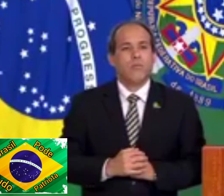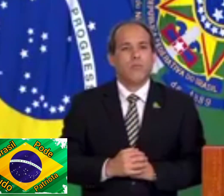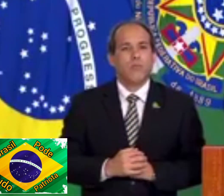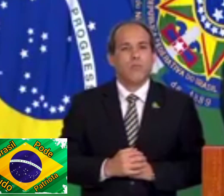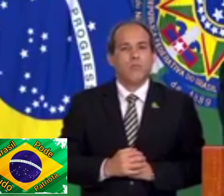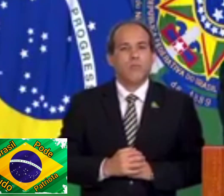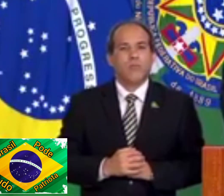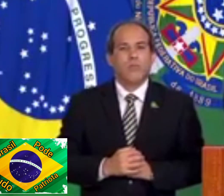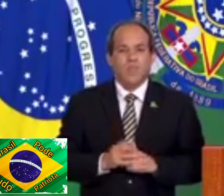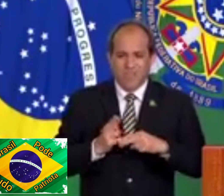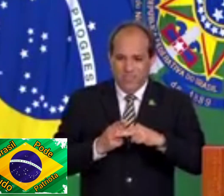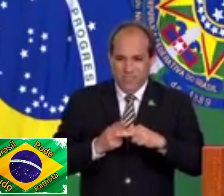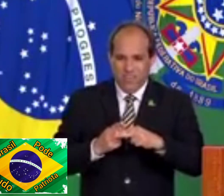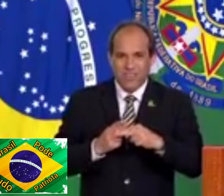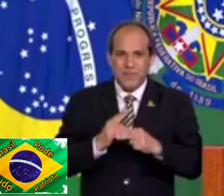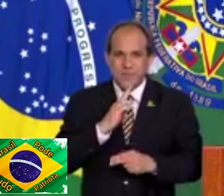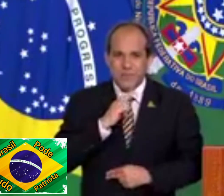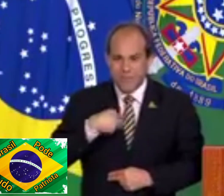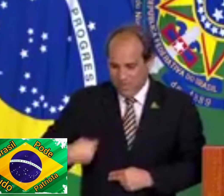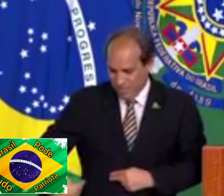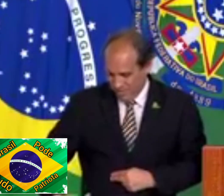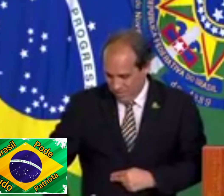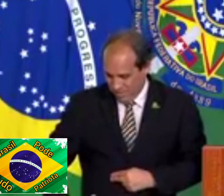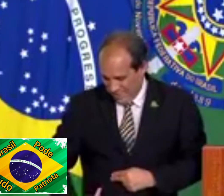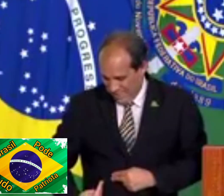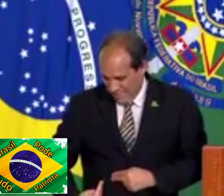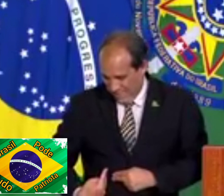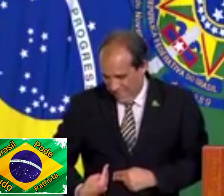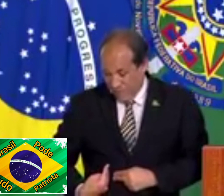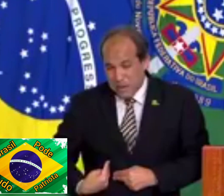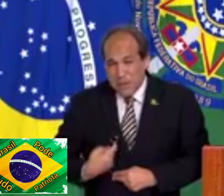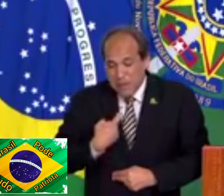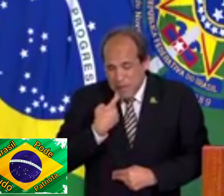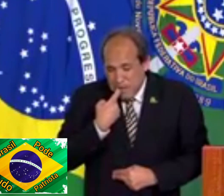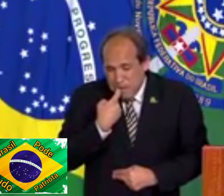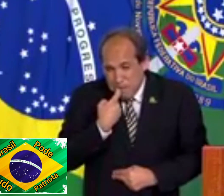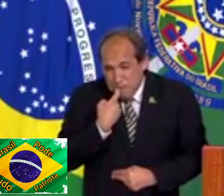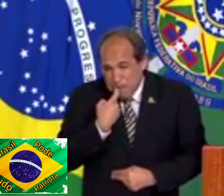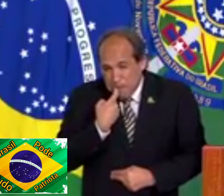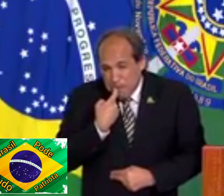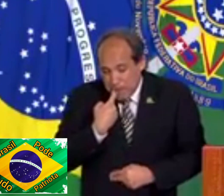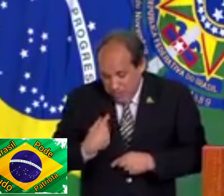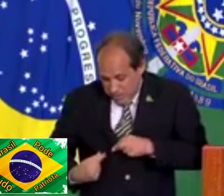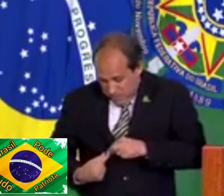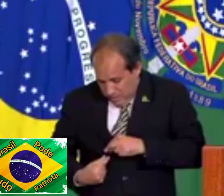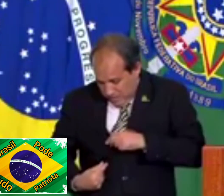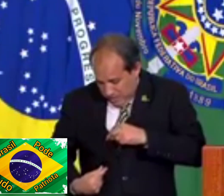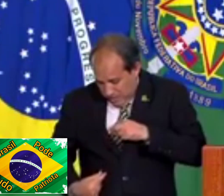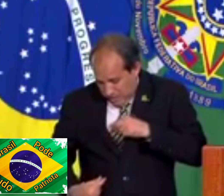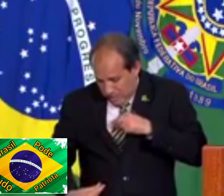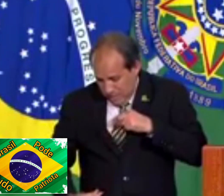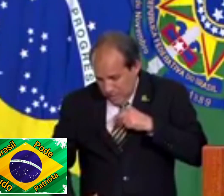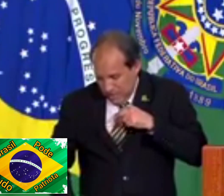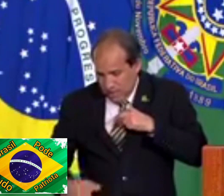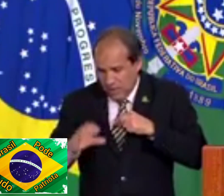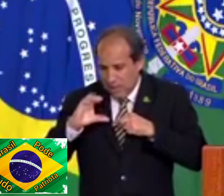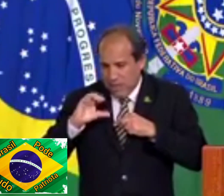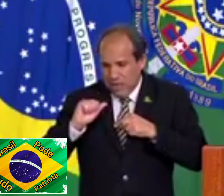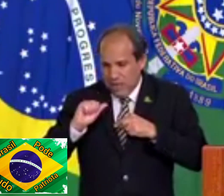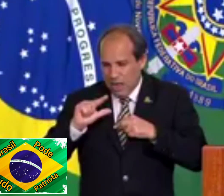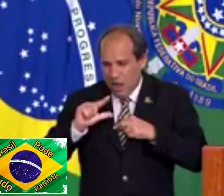a faca, a lâmina, passou a menos de 1 centímetro das veias